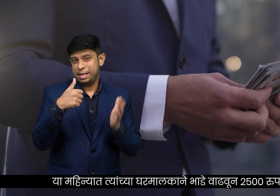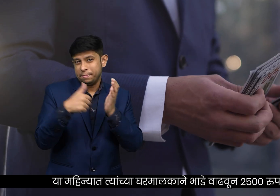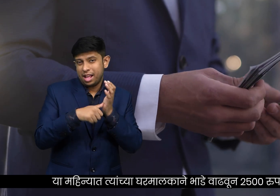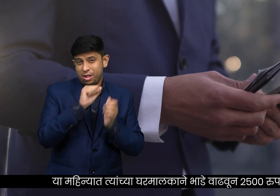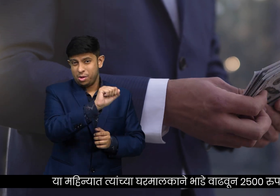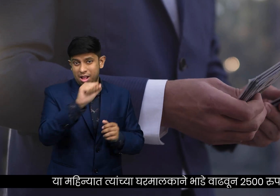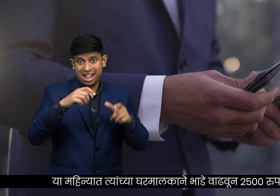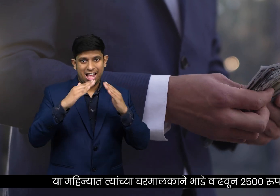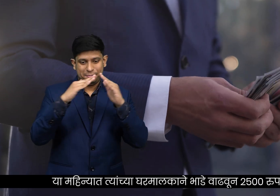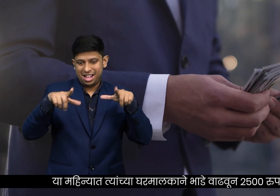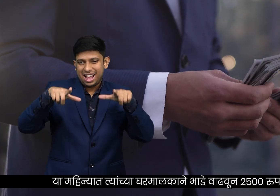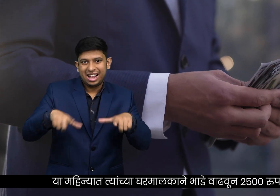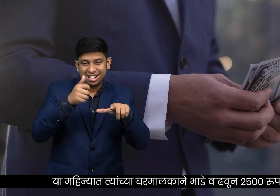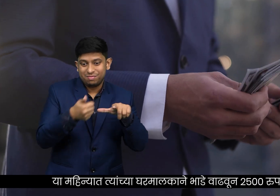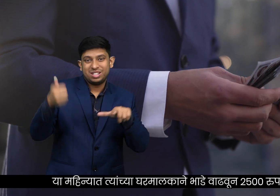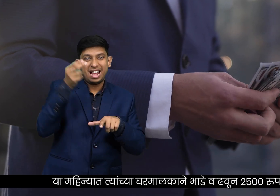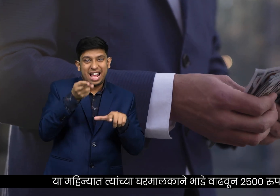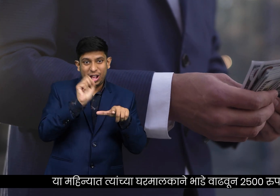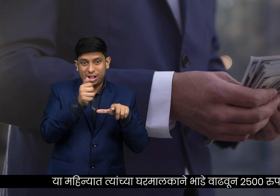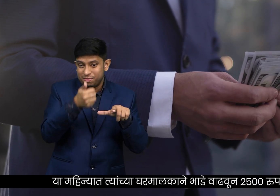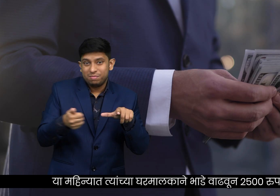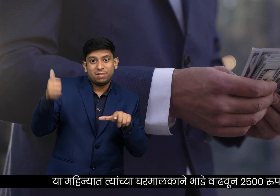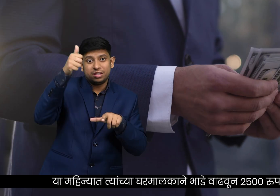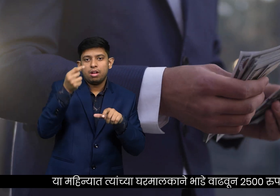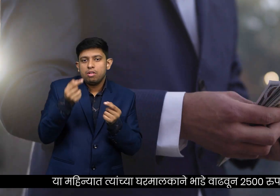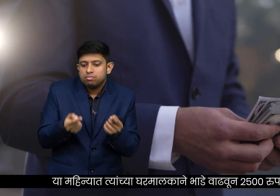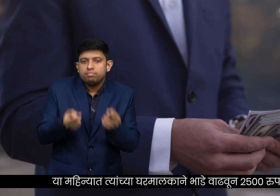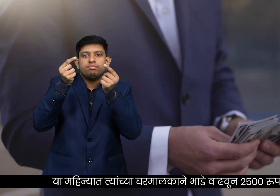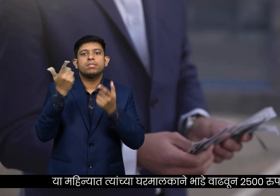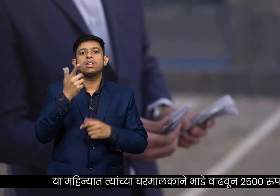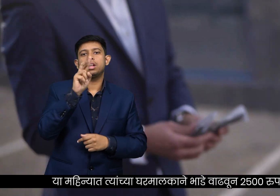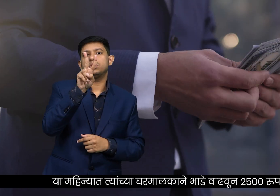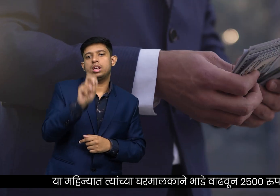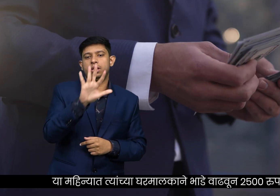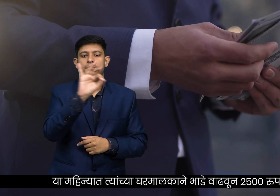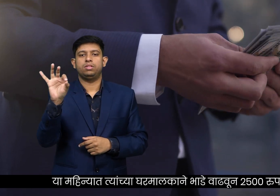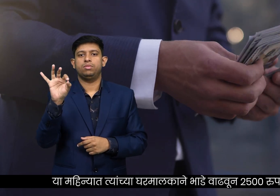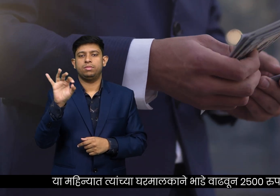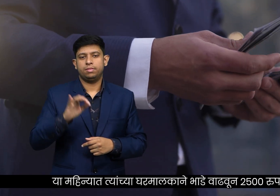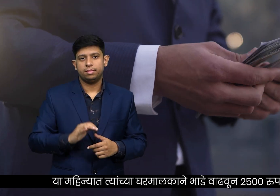या महिन्यात त्यांच्या घरमालकाने भाडे वाढवून 250 रुपये केले.